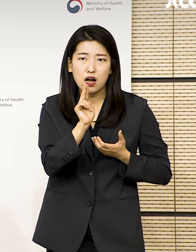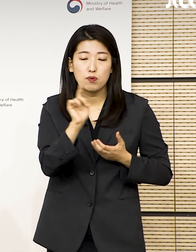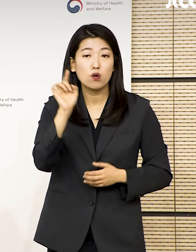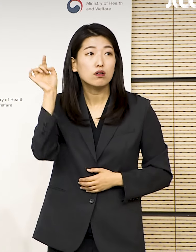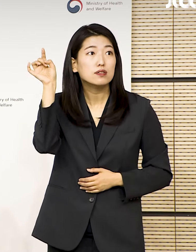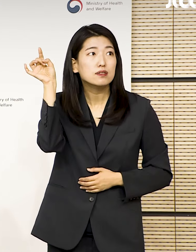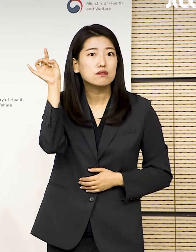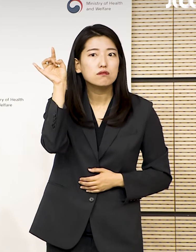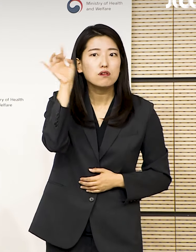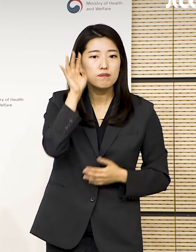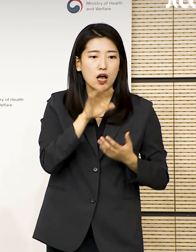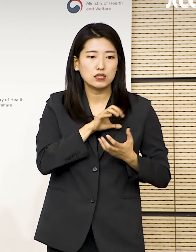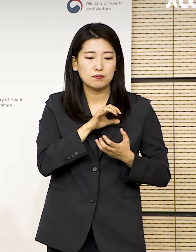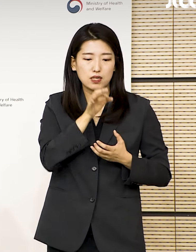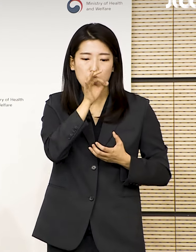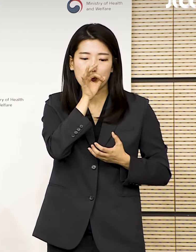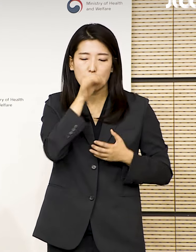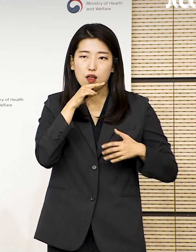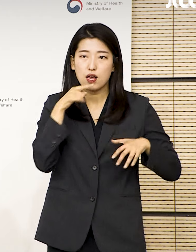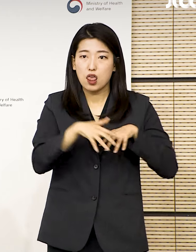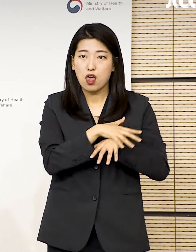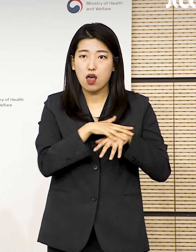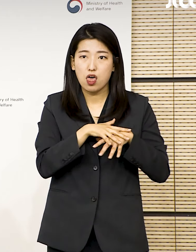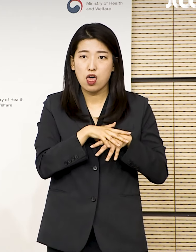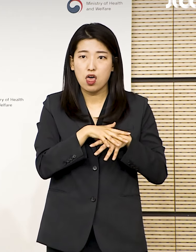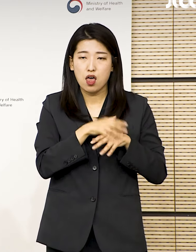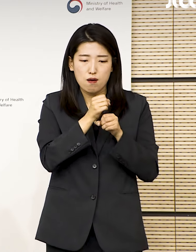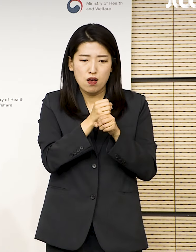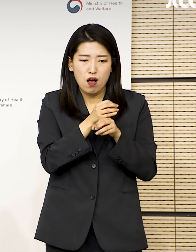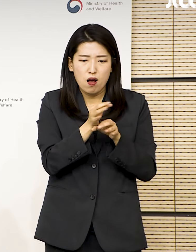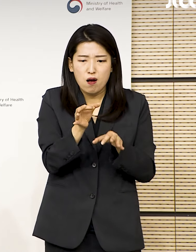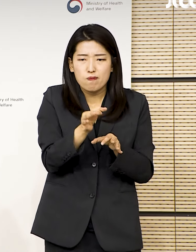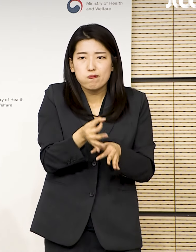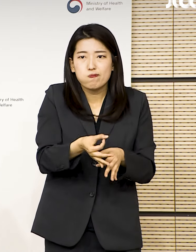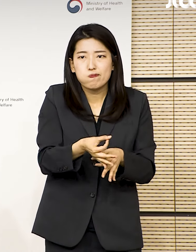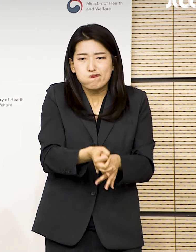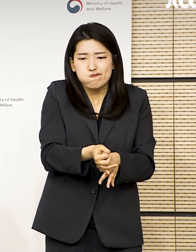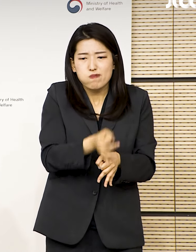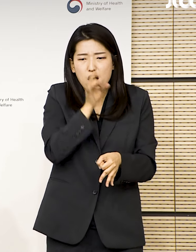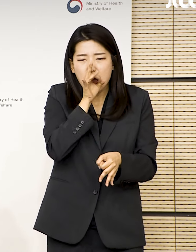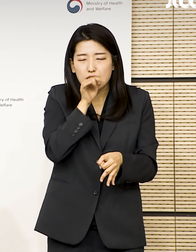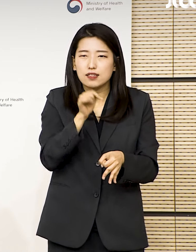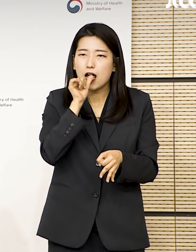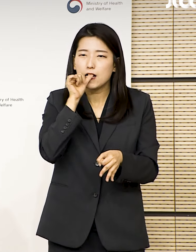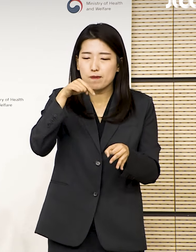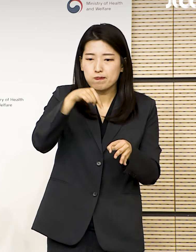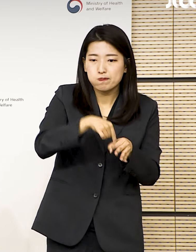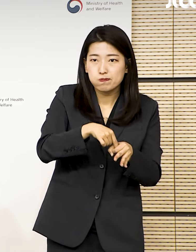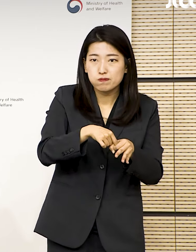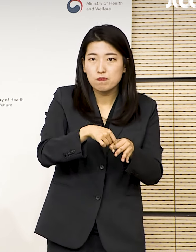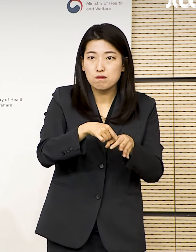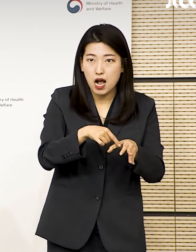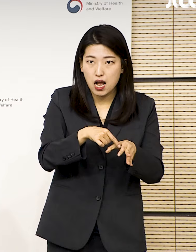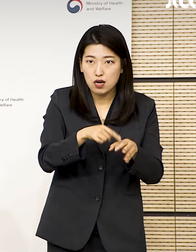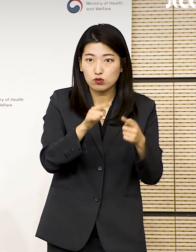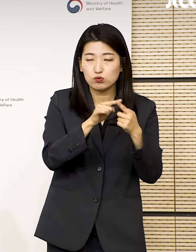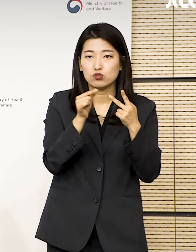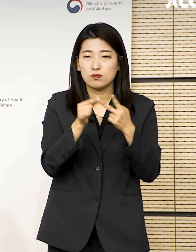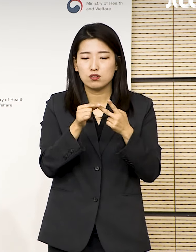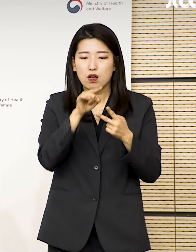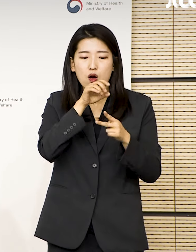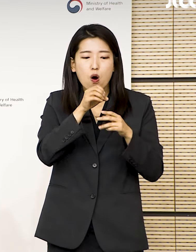경색증 발생 시에 스텐트 삽입이나 풍선 확장술 등을 통해 막힌 심장 혈관을 빠르게